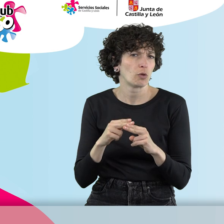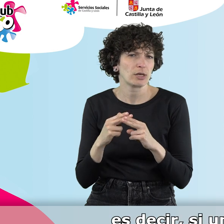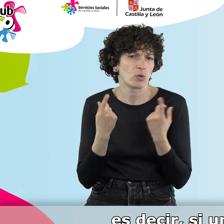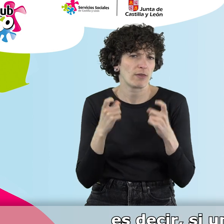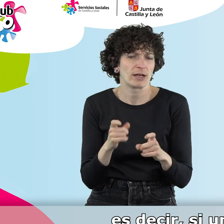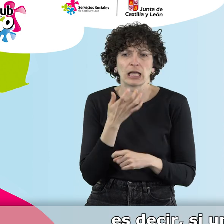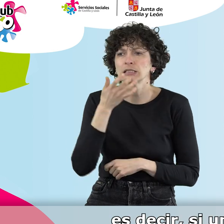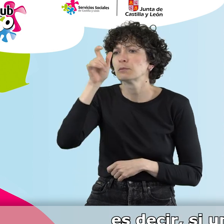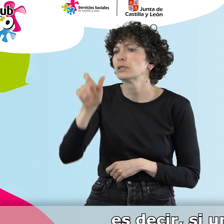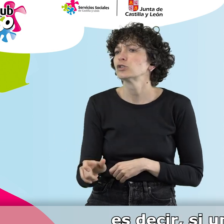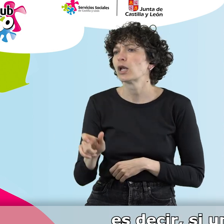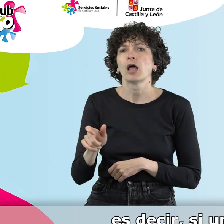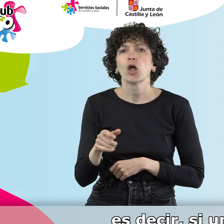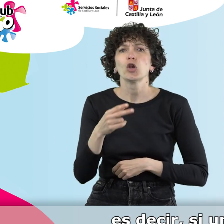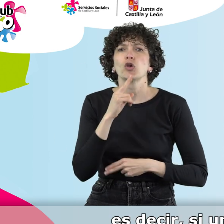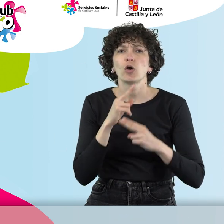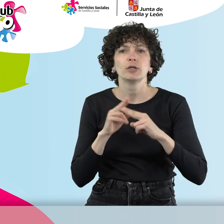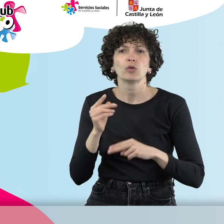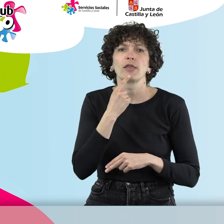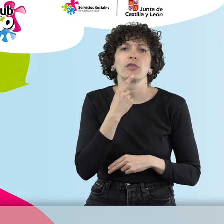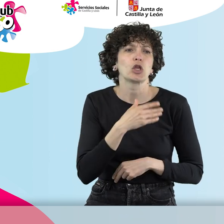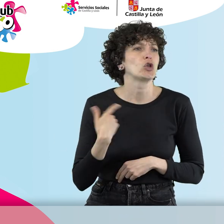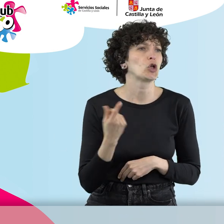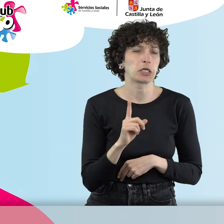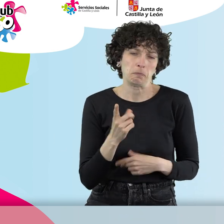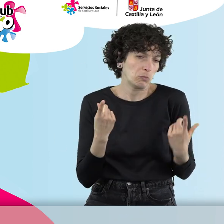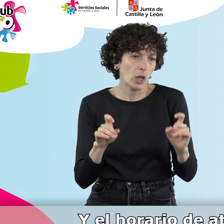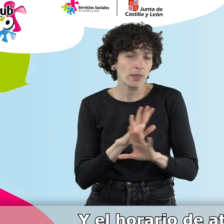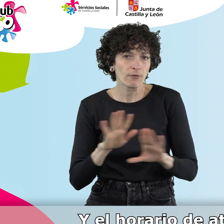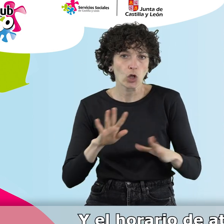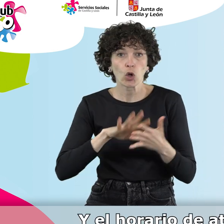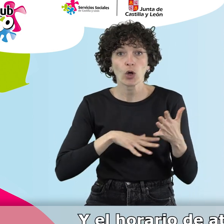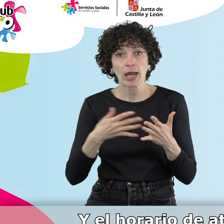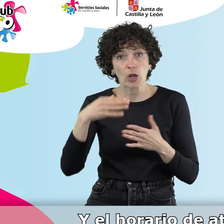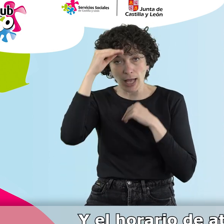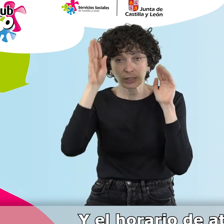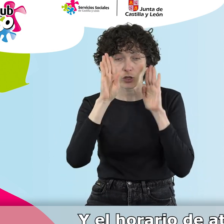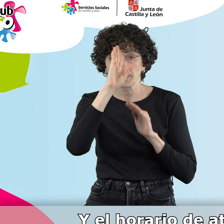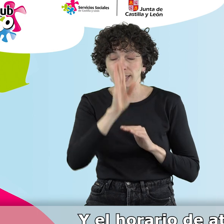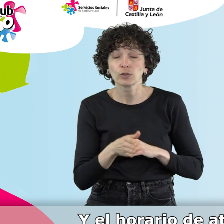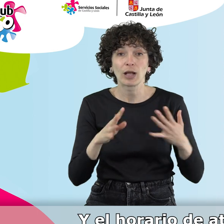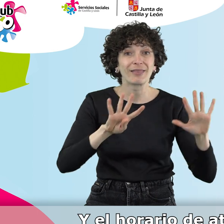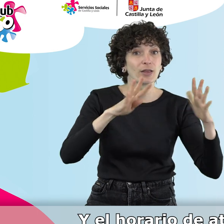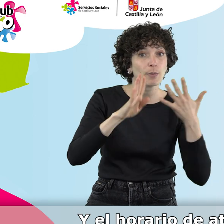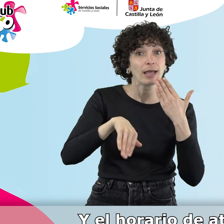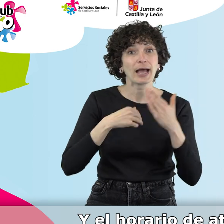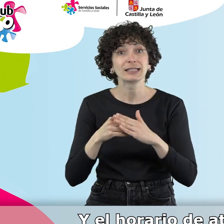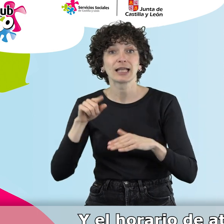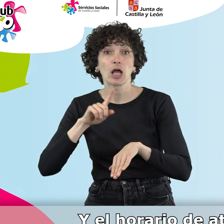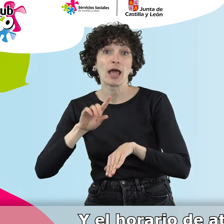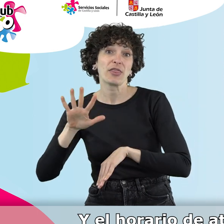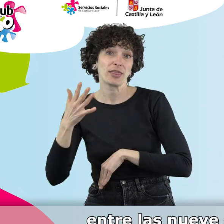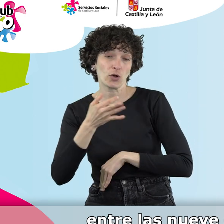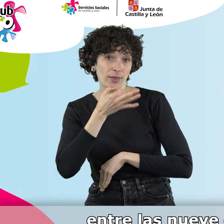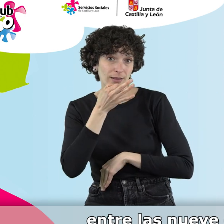anonimato. Es decir, si una persona no se quiere identificar, no tiene por qué hacerlo. Y el horario de atención directa es de 9 a